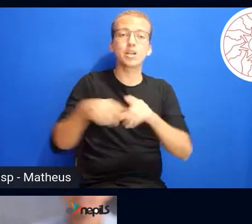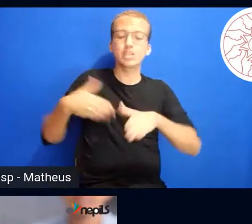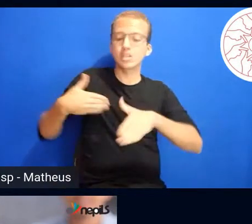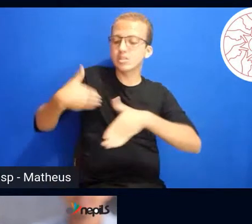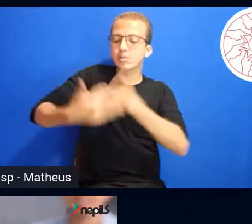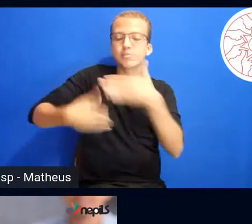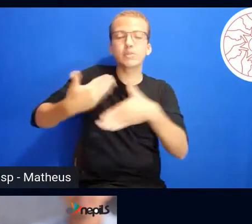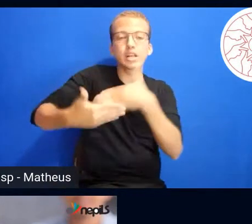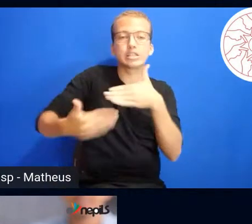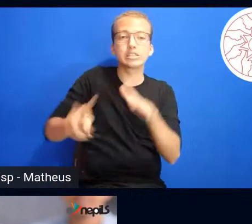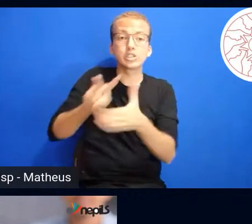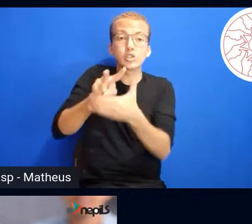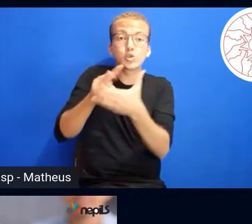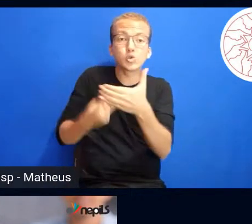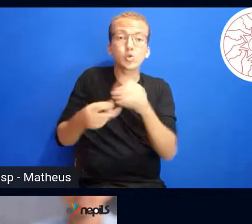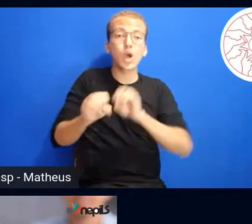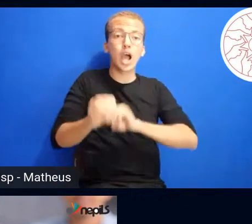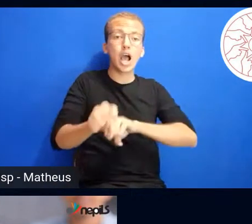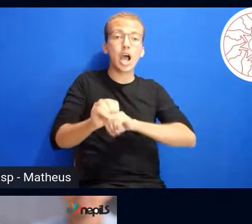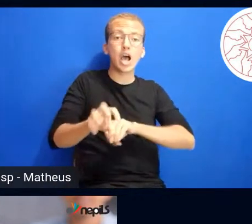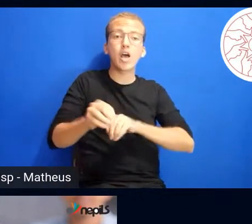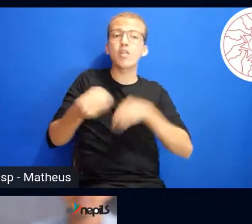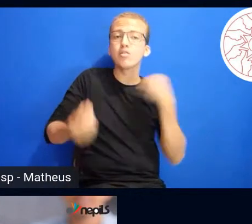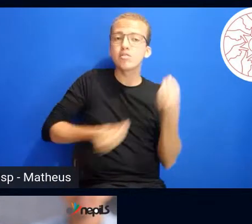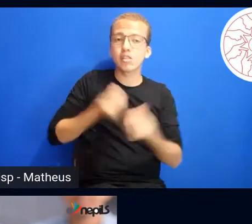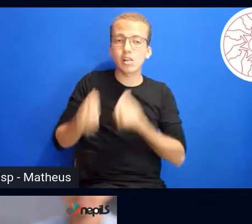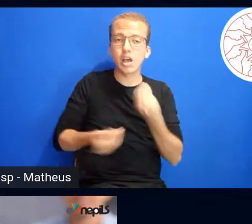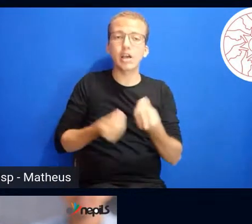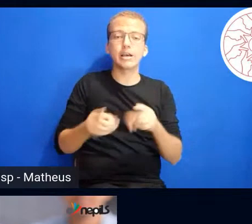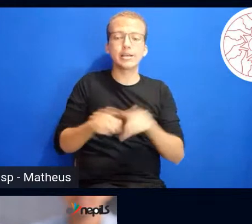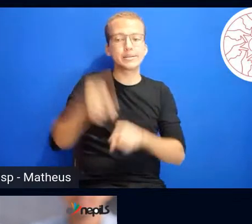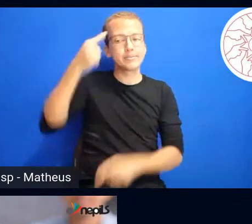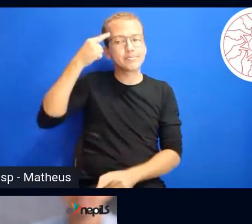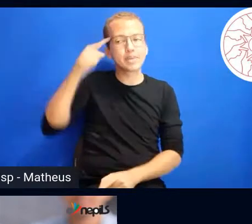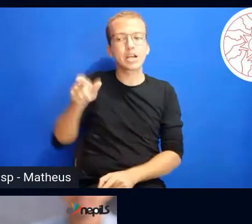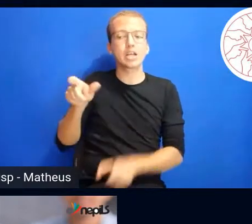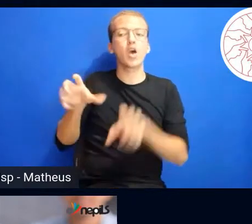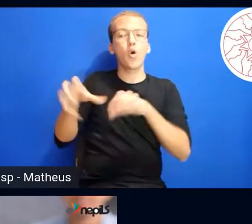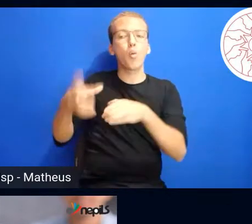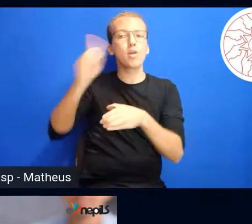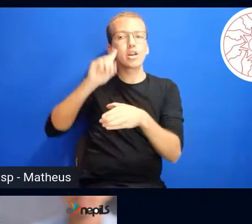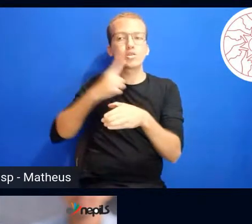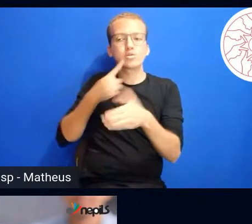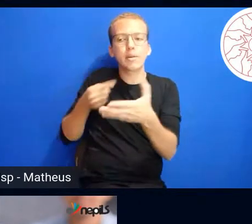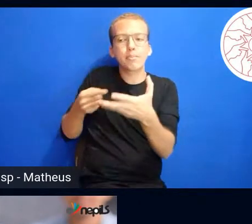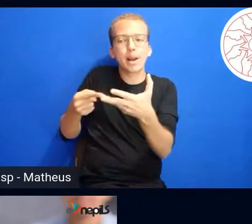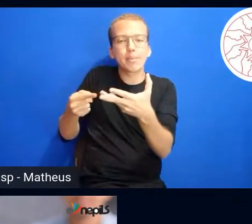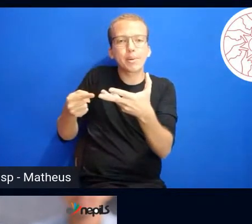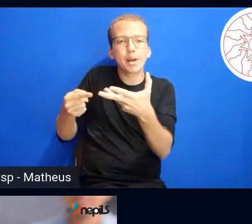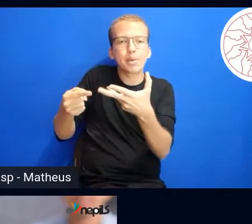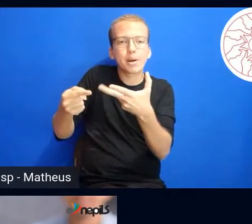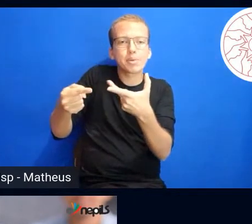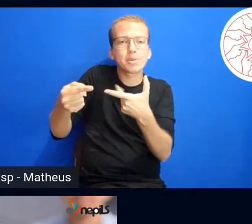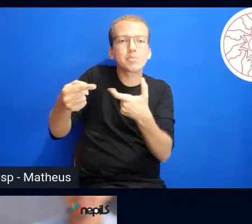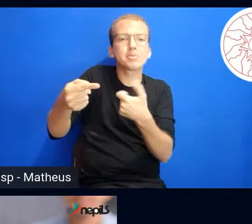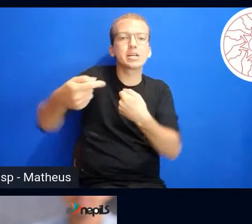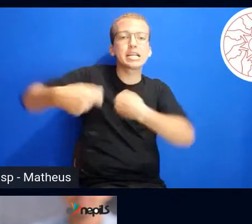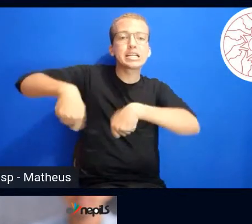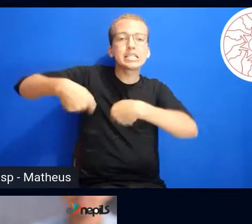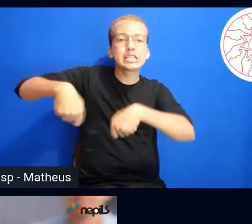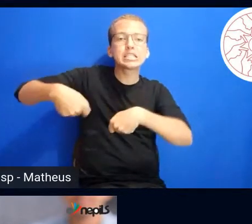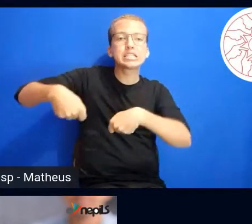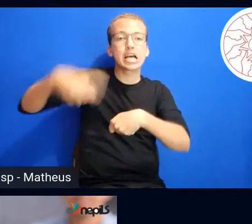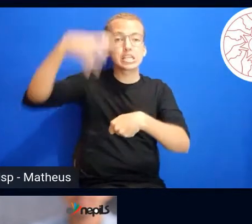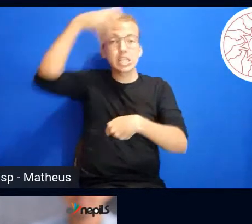fala de satisfazer as reais necessidades, especificidades de aprendizagem, não podemos perder de